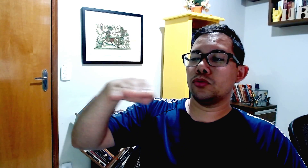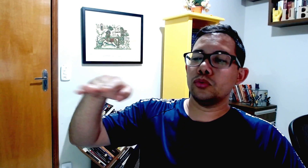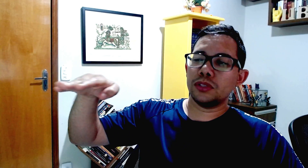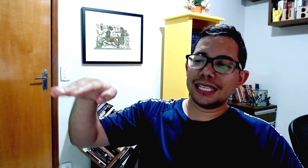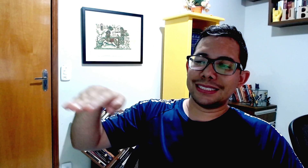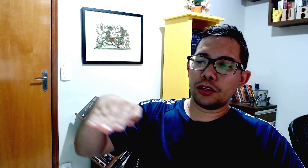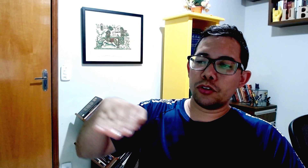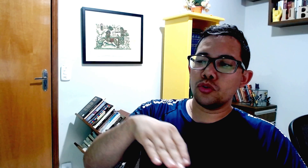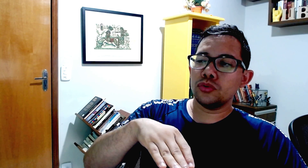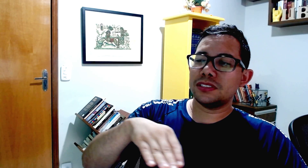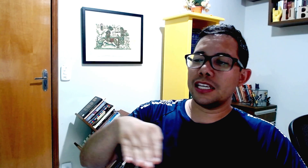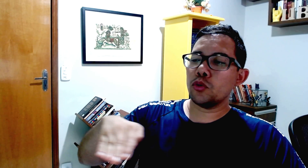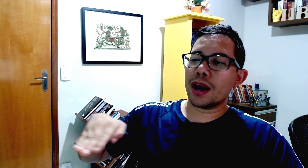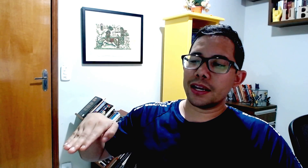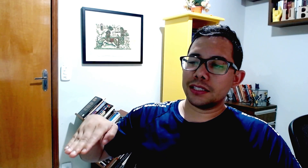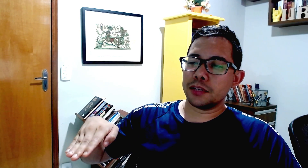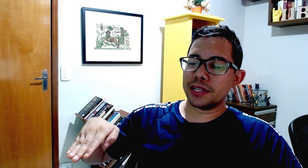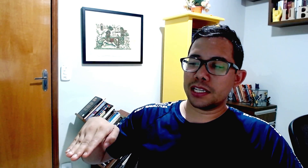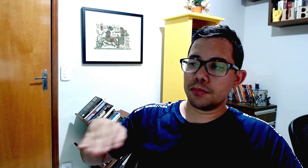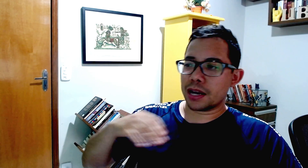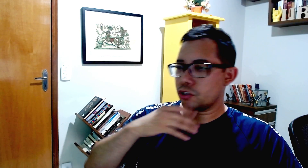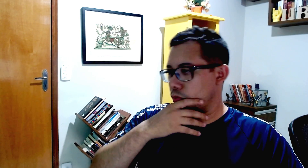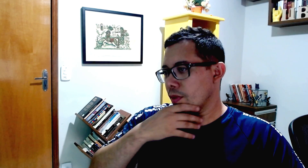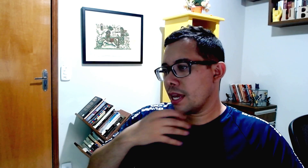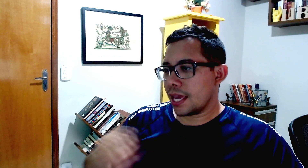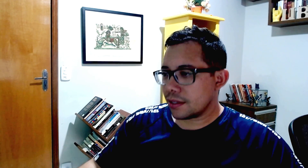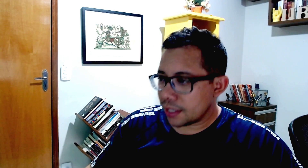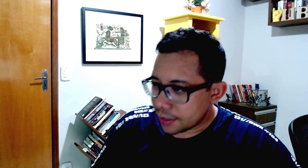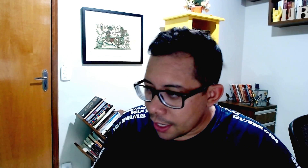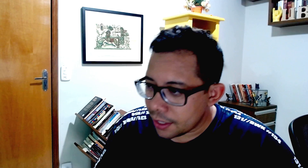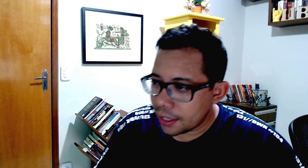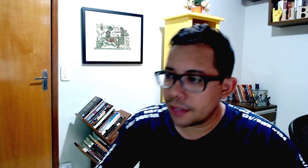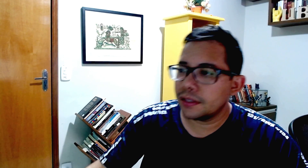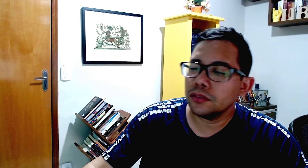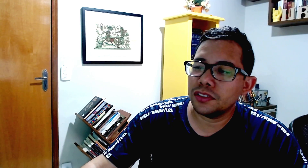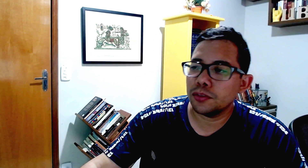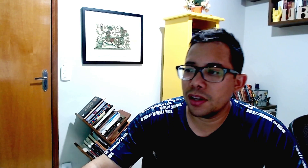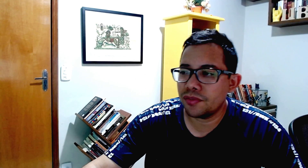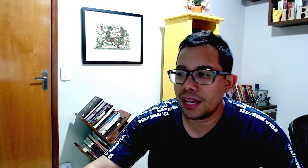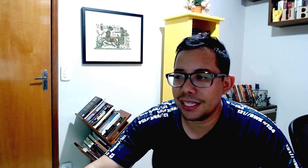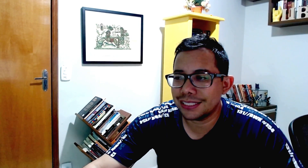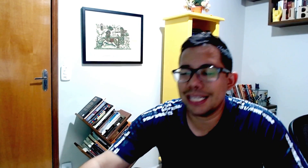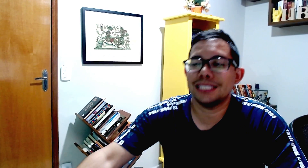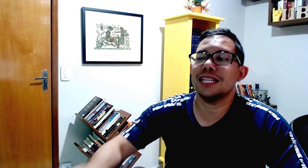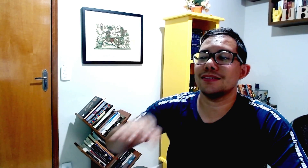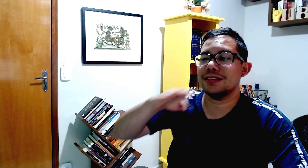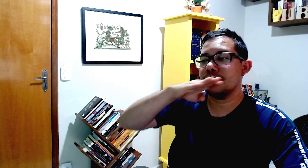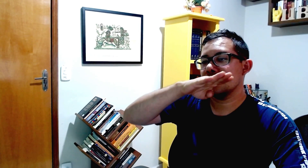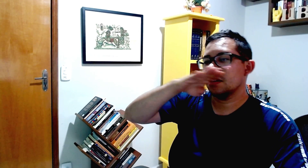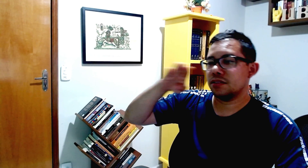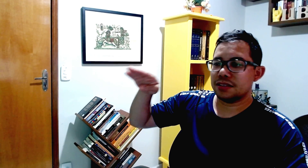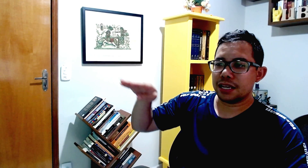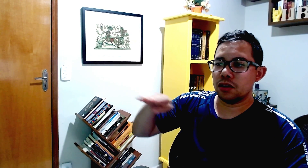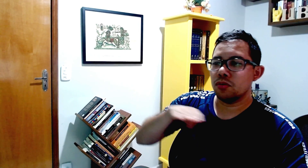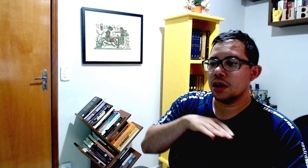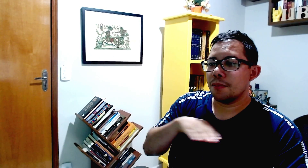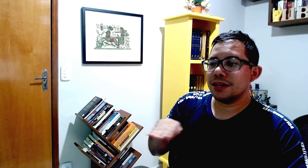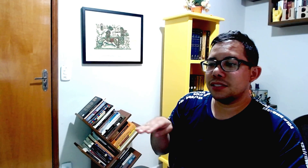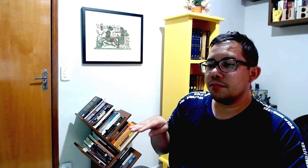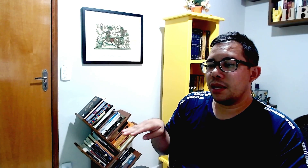um desenho de um Z no ar, termina aqui embaixo. Essa ideia, né, é tanto fazer uma referência à letra Z de Zaqueu, mas também